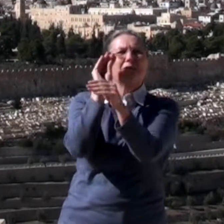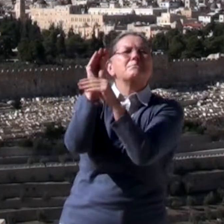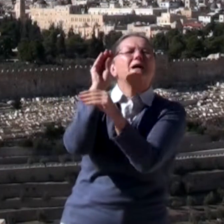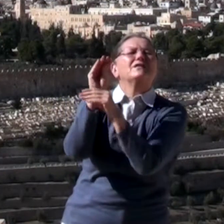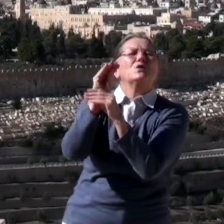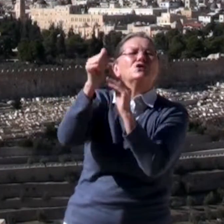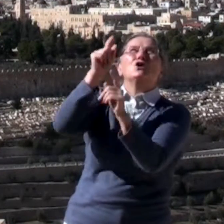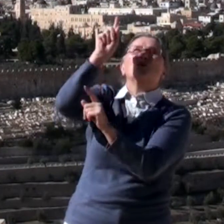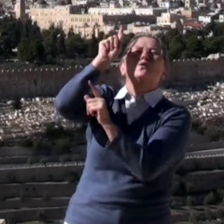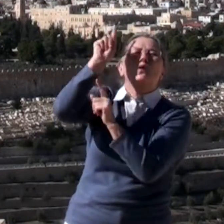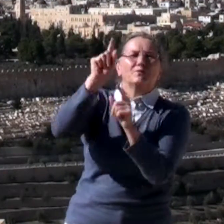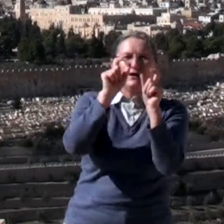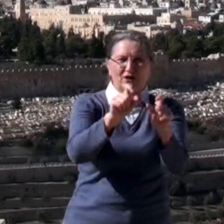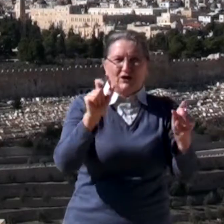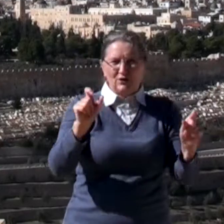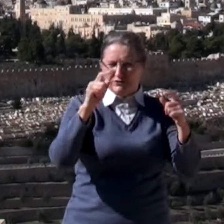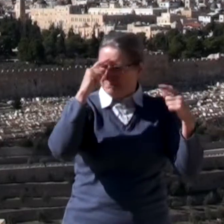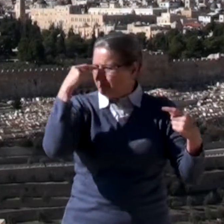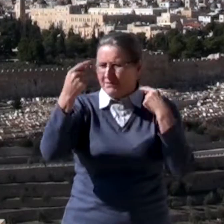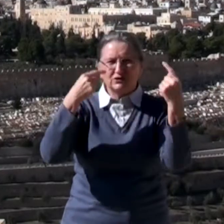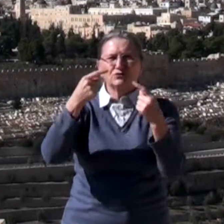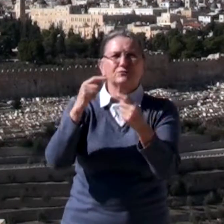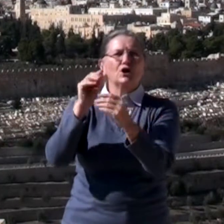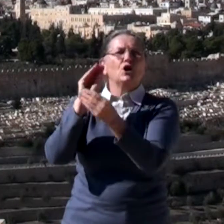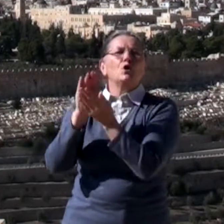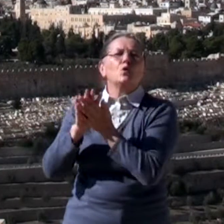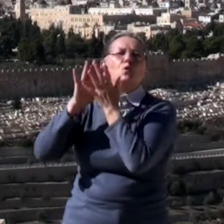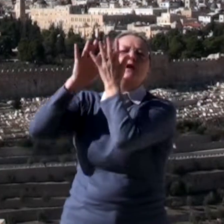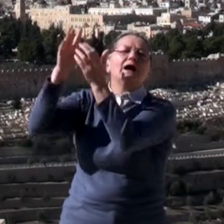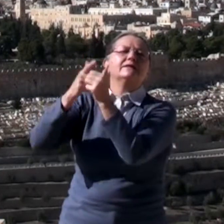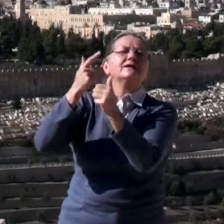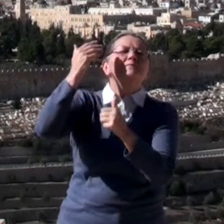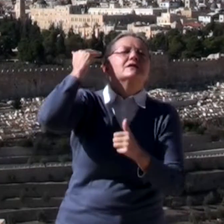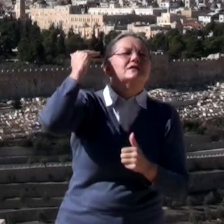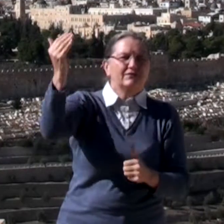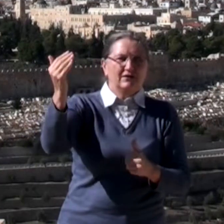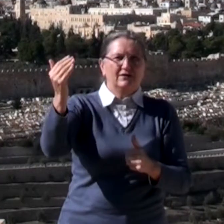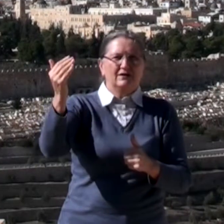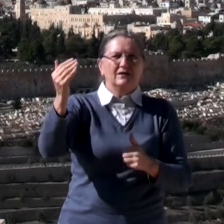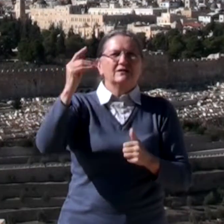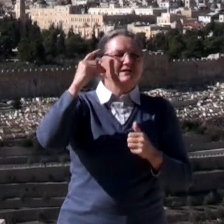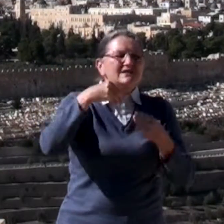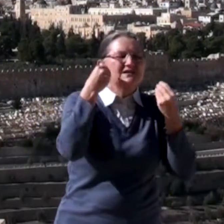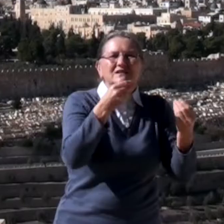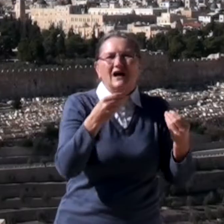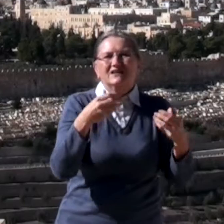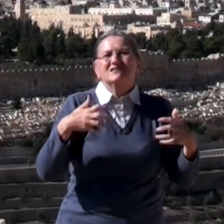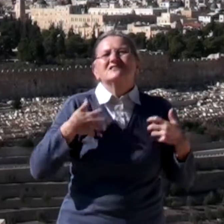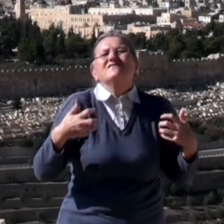поносит Господа, и люди безумные хулят имя Твое. Не предай зверям душу